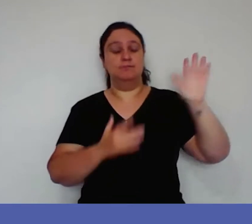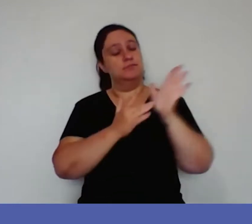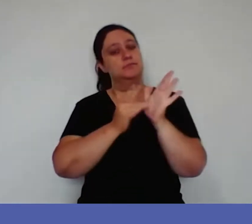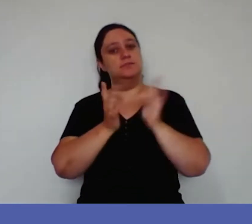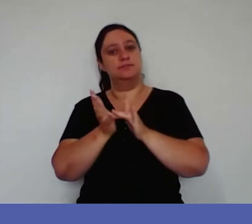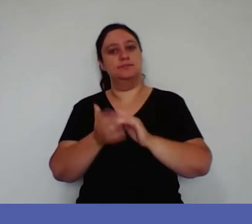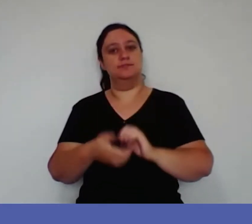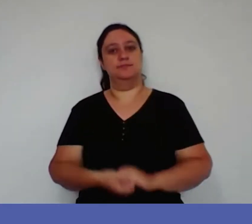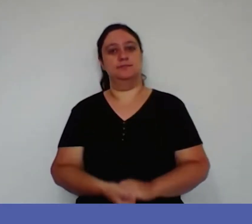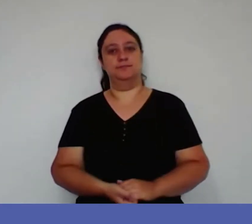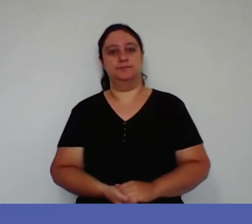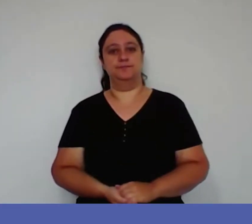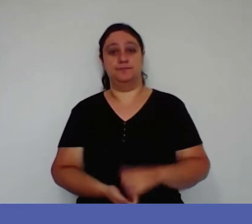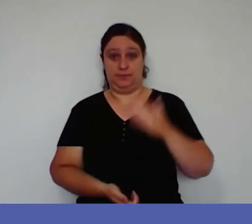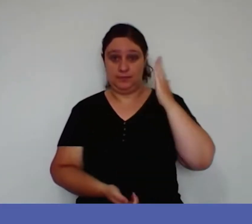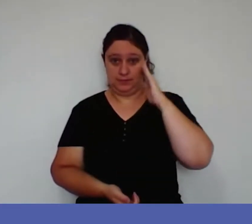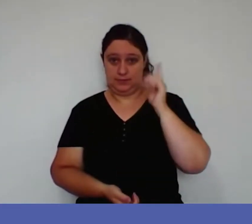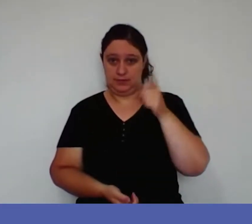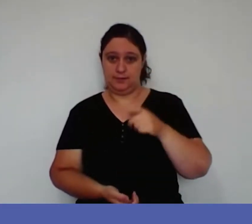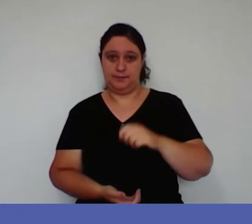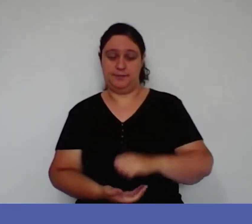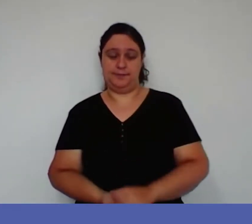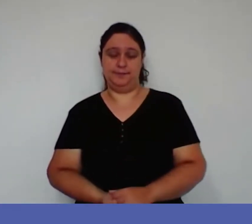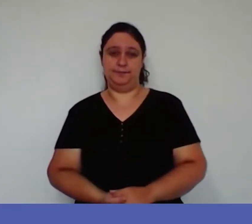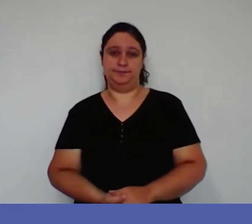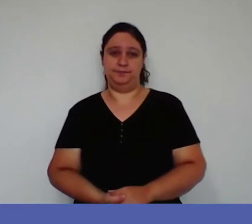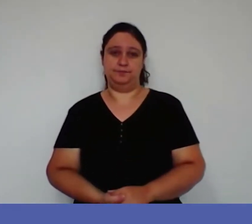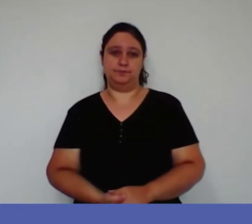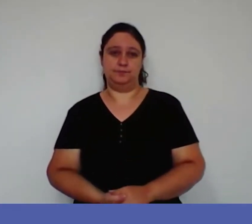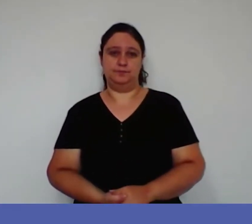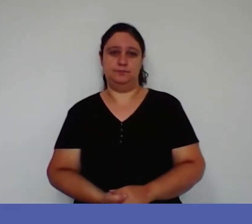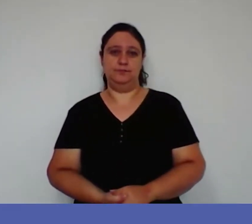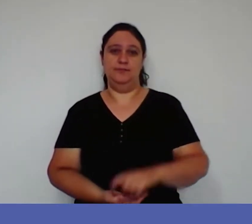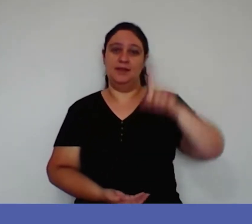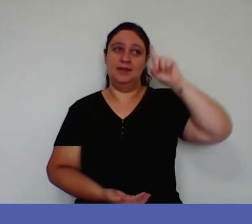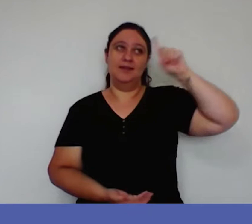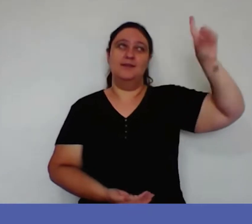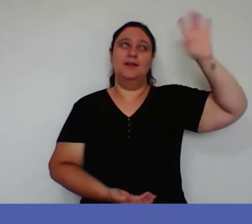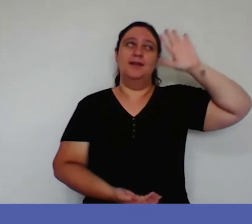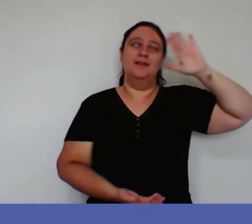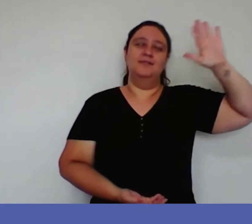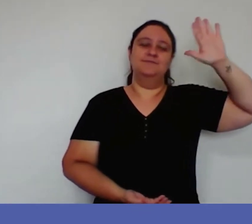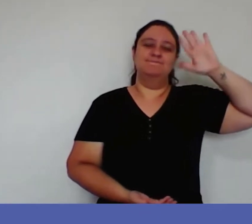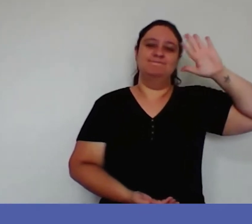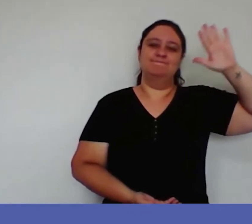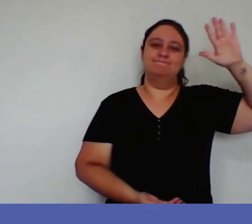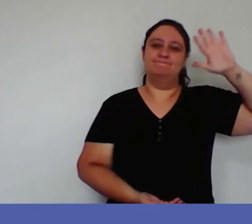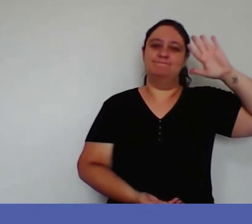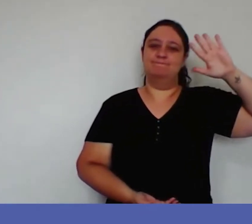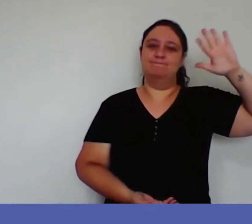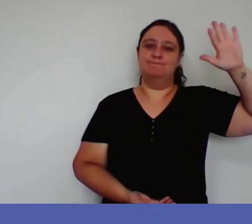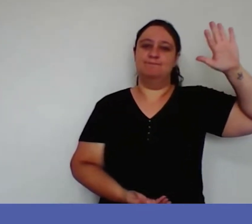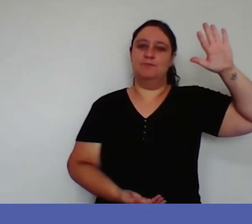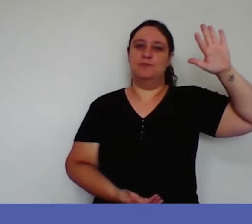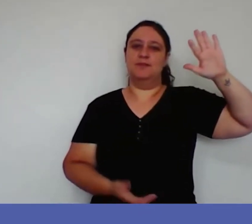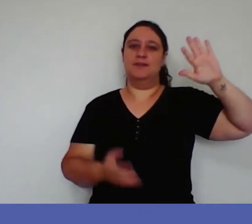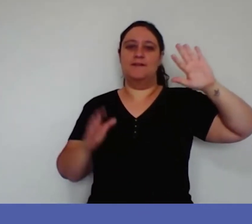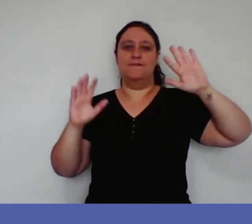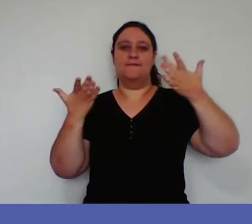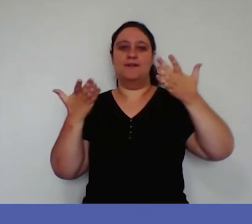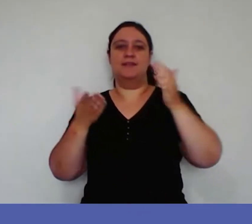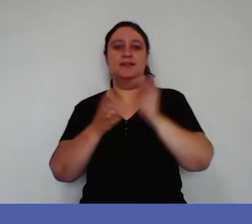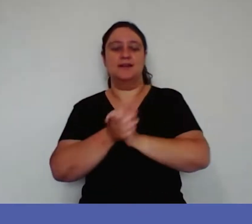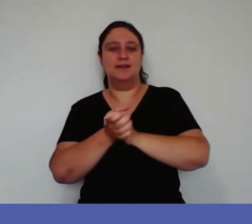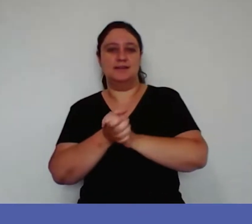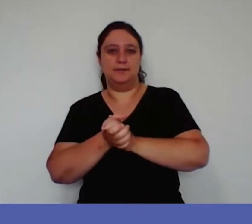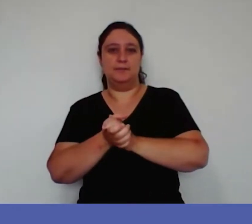Você sabia disso? Deus sonha por esse dia. Deus sonha pelas